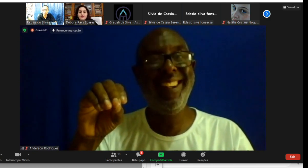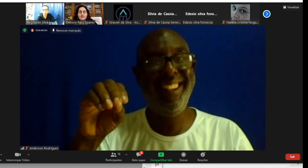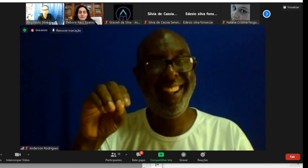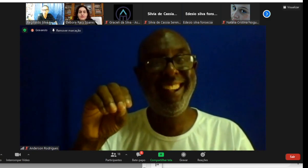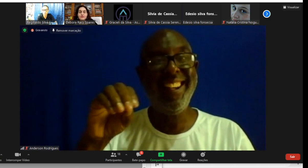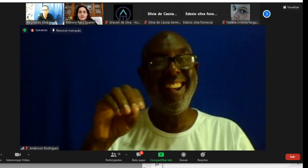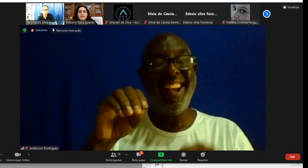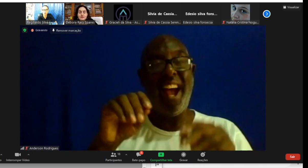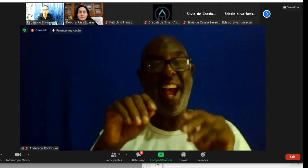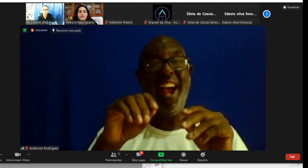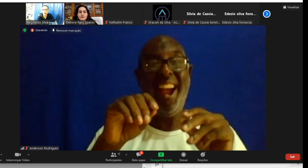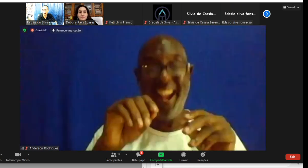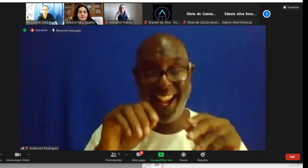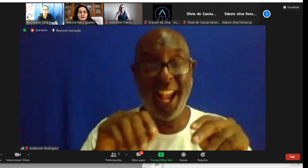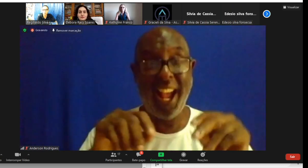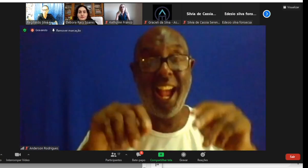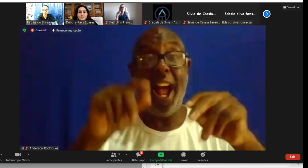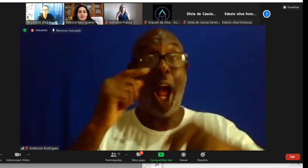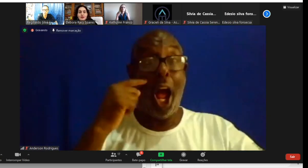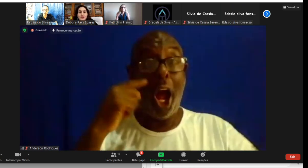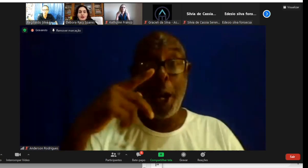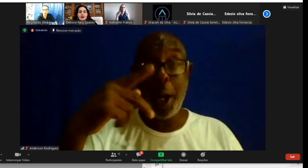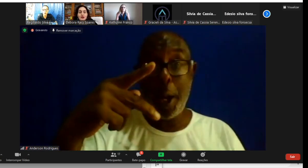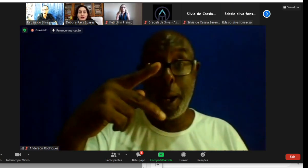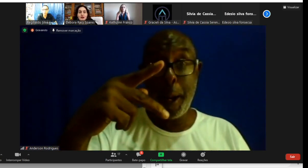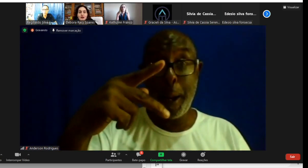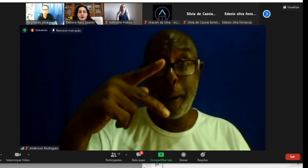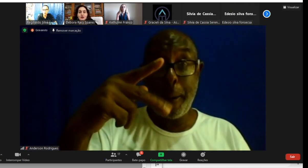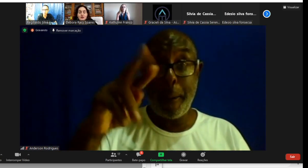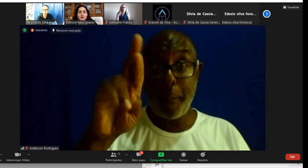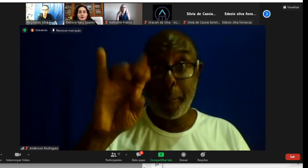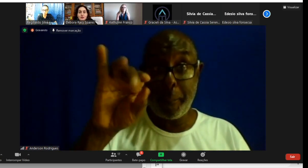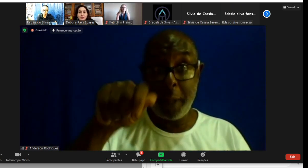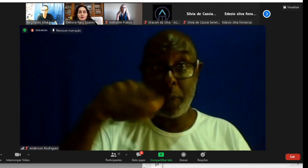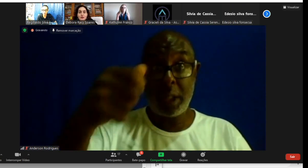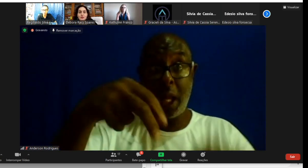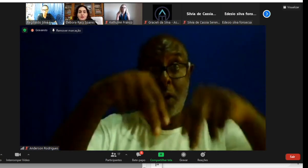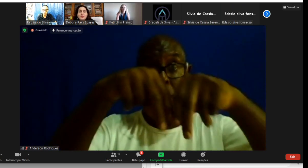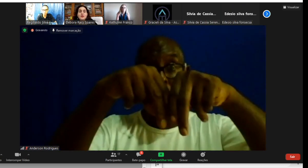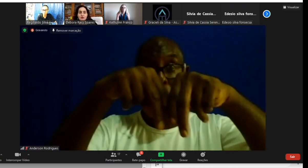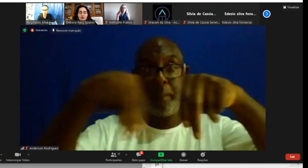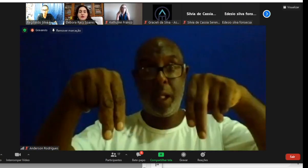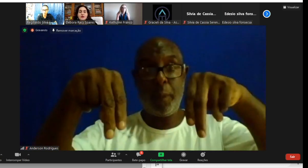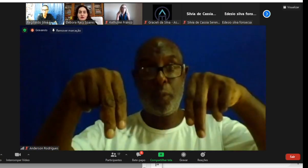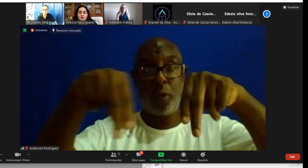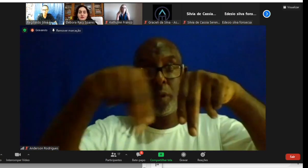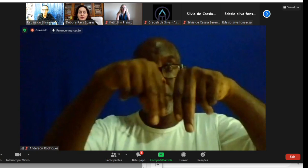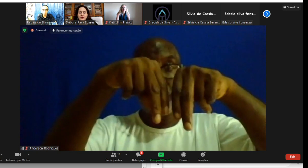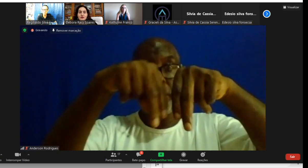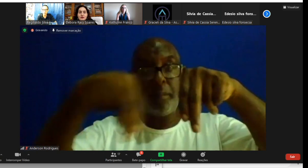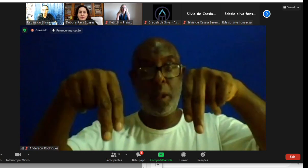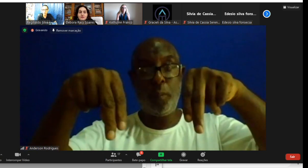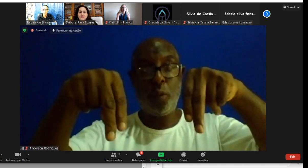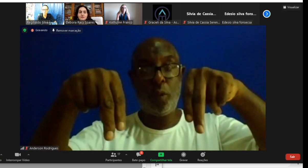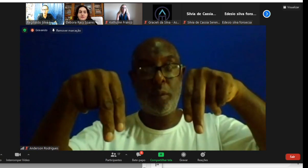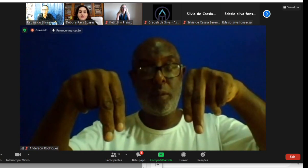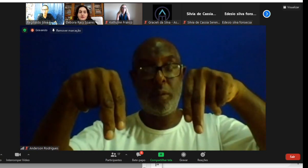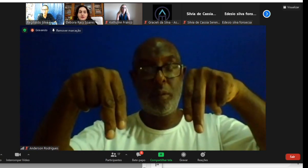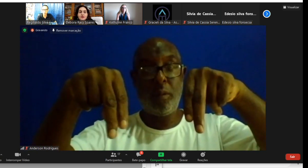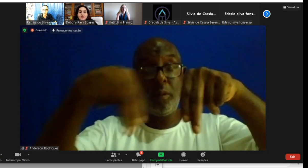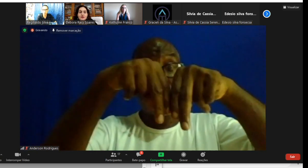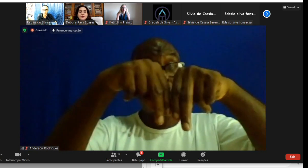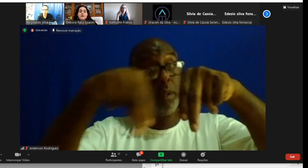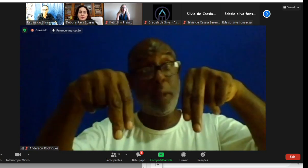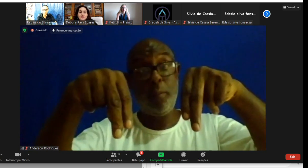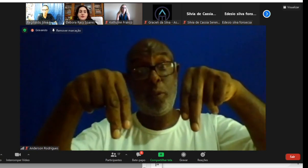Igual o Reginaldo falou, né? A professora mencionou, os números primos. Primo são esse o sinal,